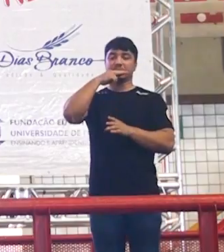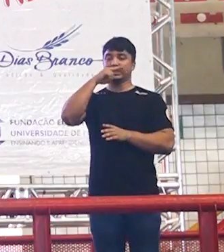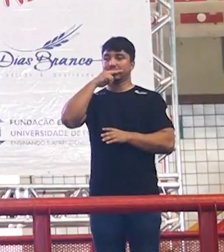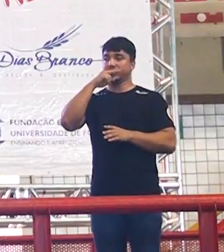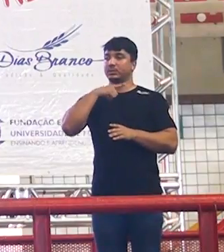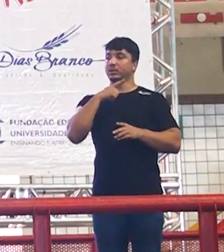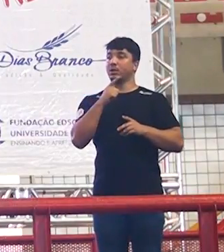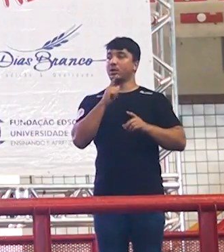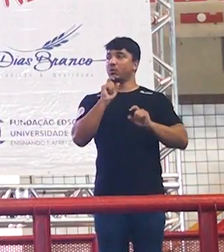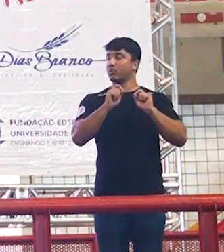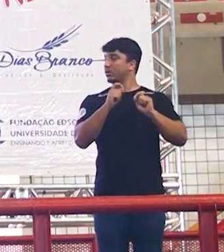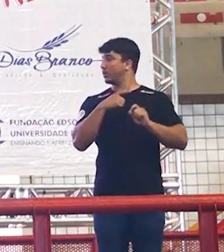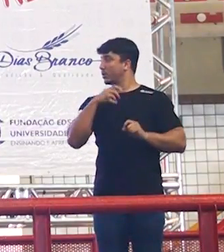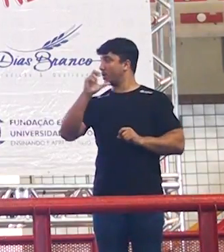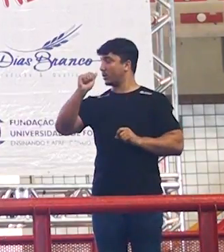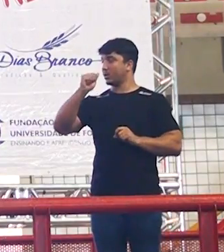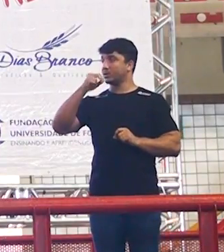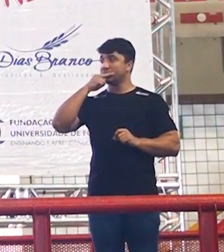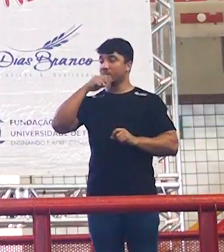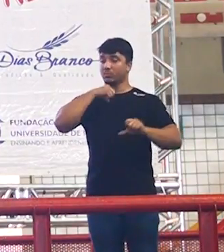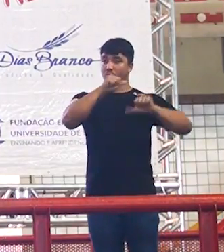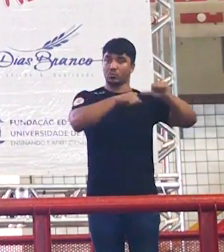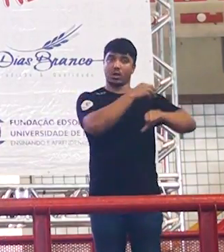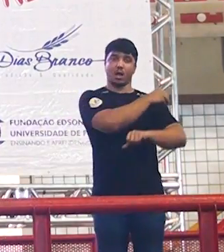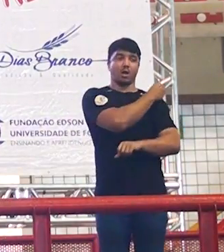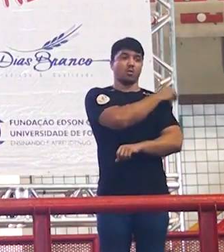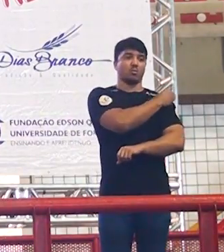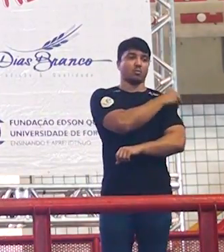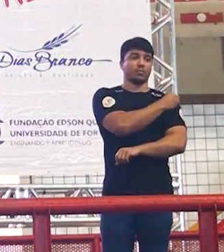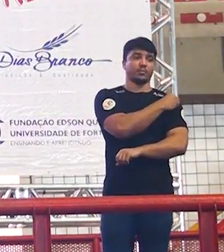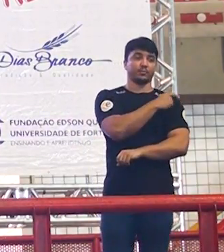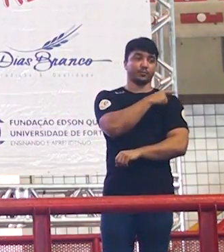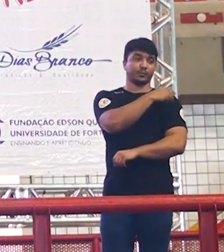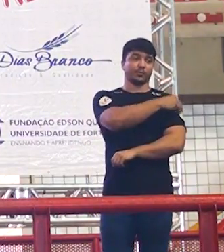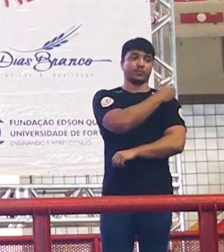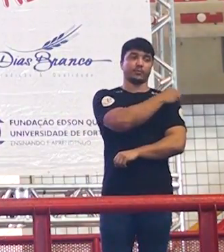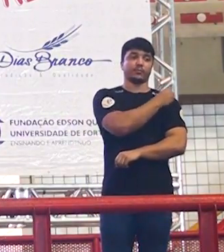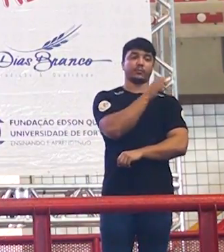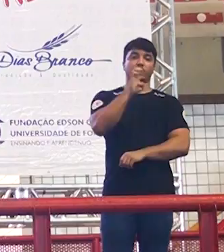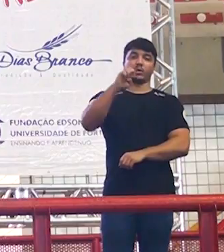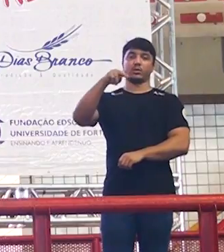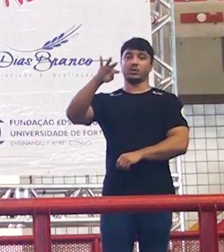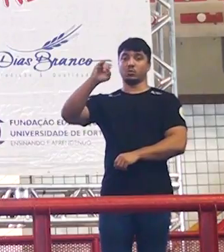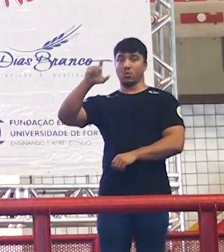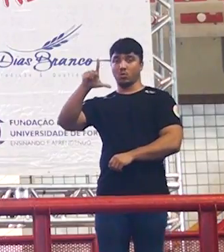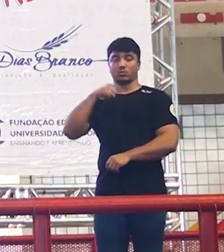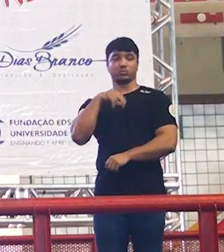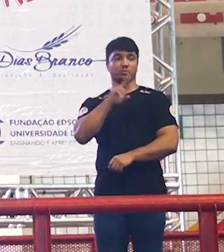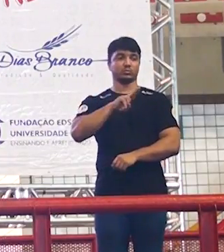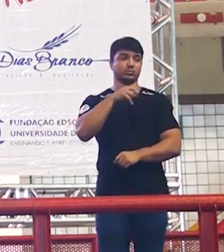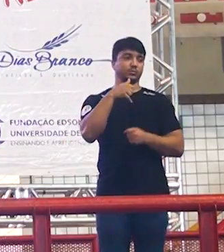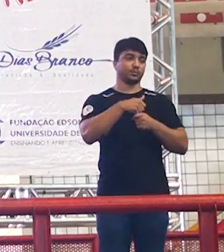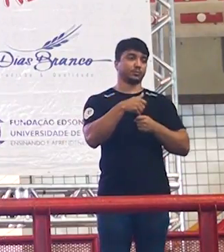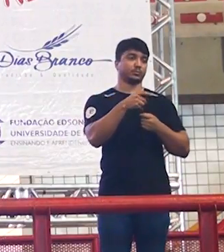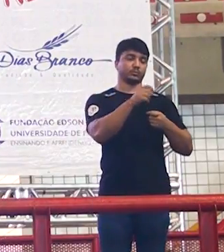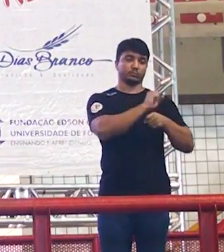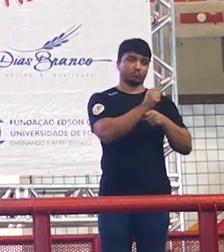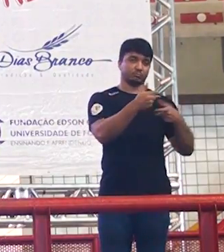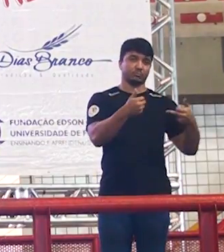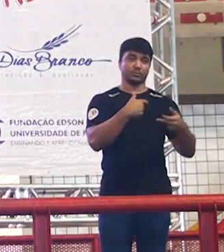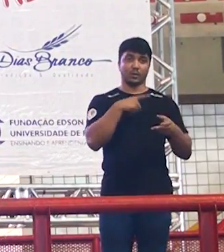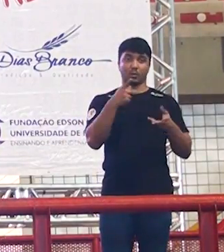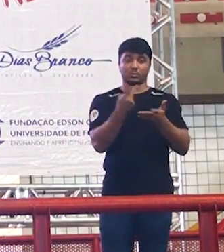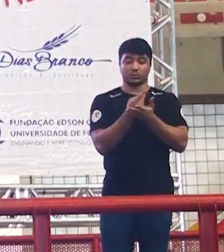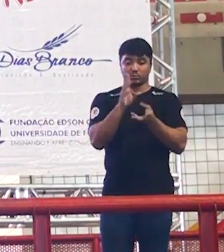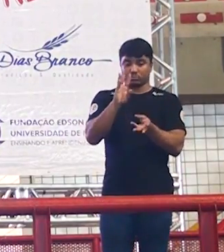faz? Você pega a cana-de-açúcar, transforma em álcool. Tem um álcool chamado etanol, que é o nosso álcool combustível, que quando